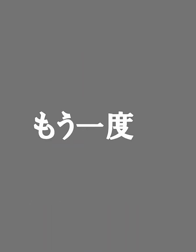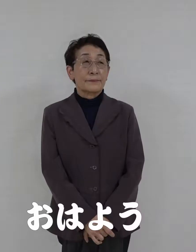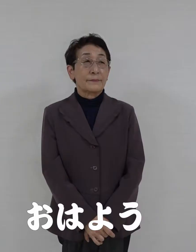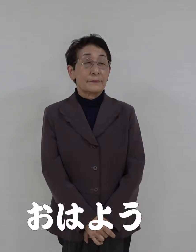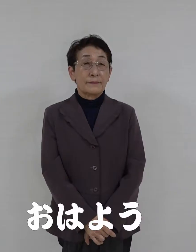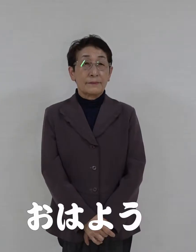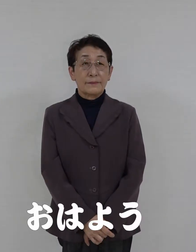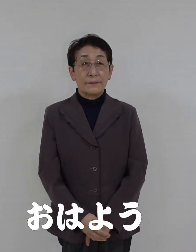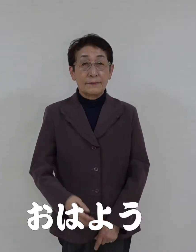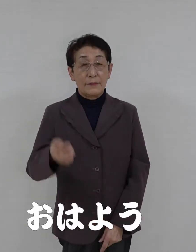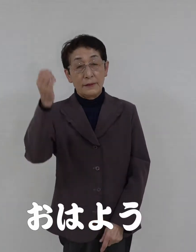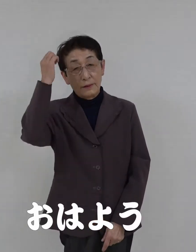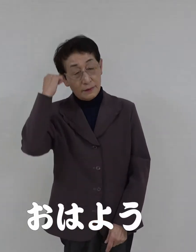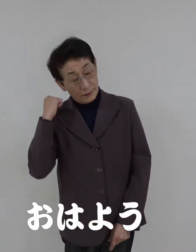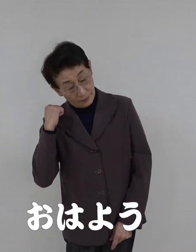おはよう。